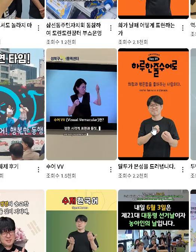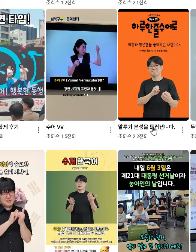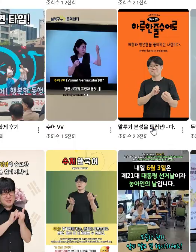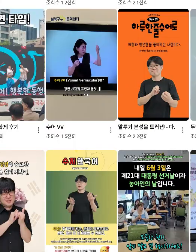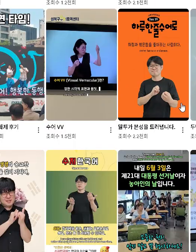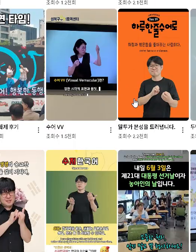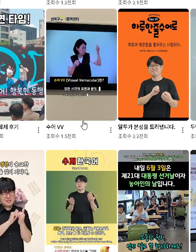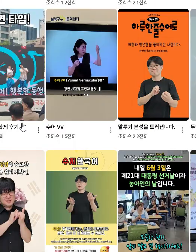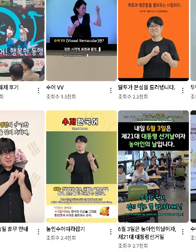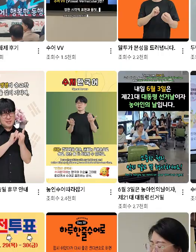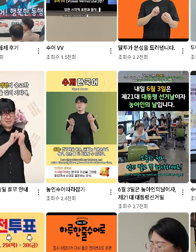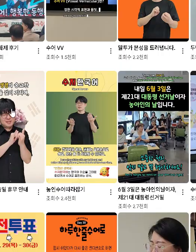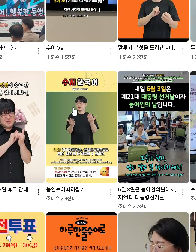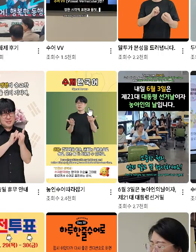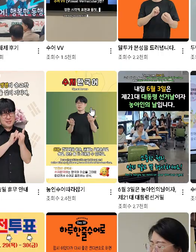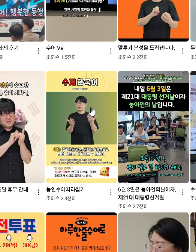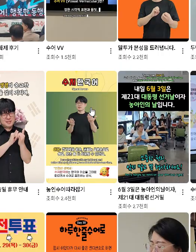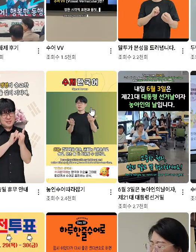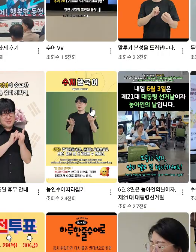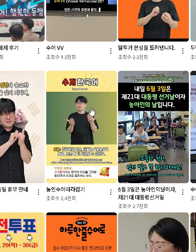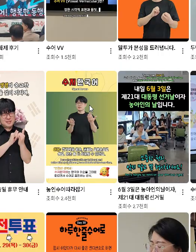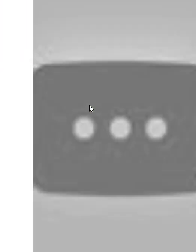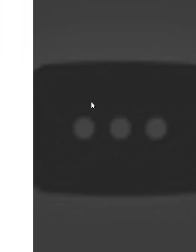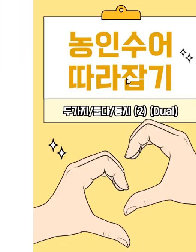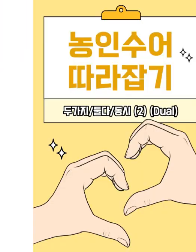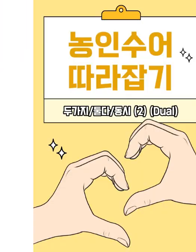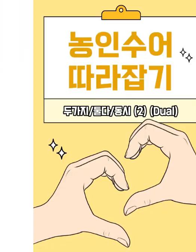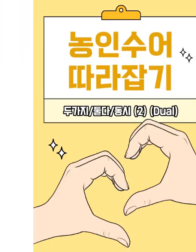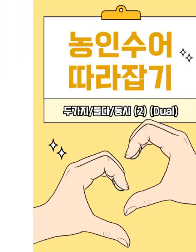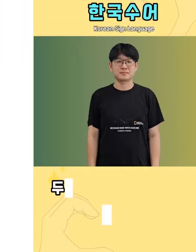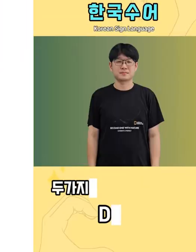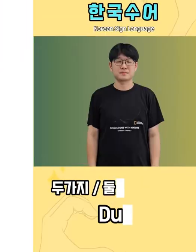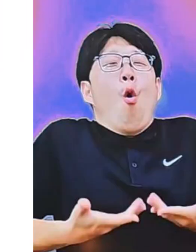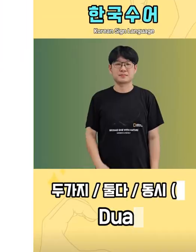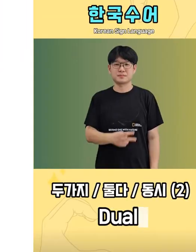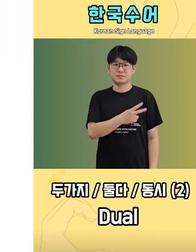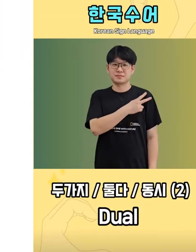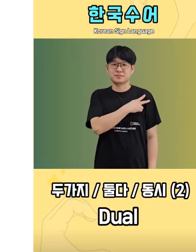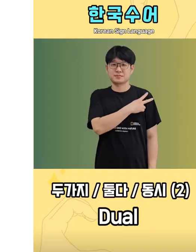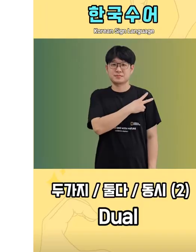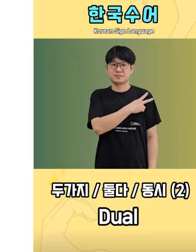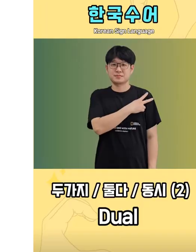뭐 보시고요. 근데 수지한국어 예를 보시면